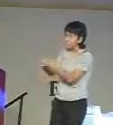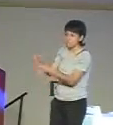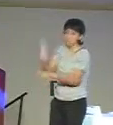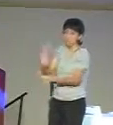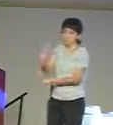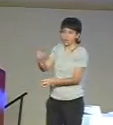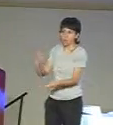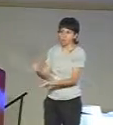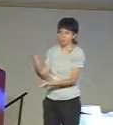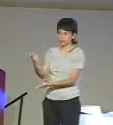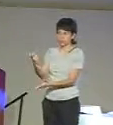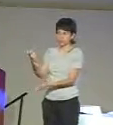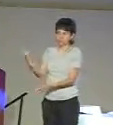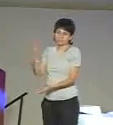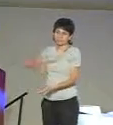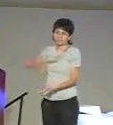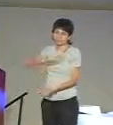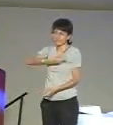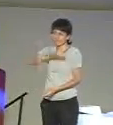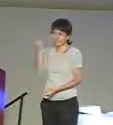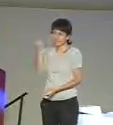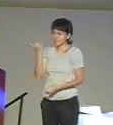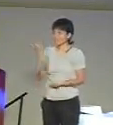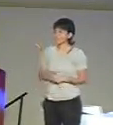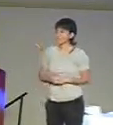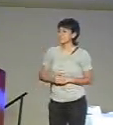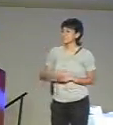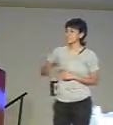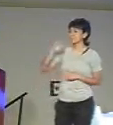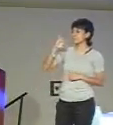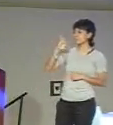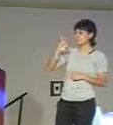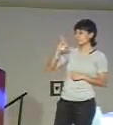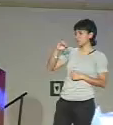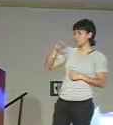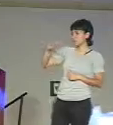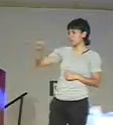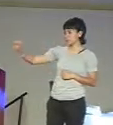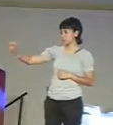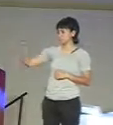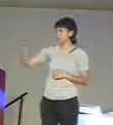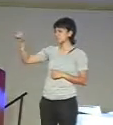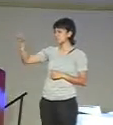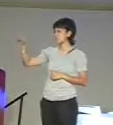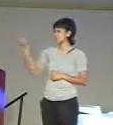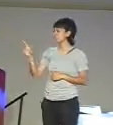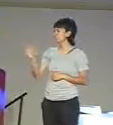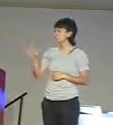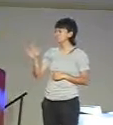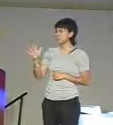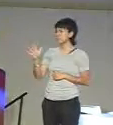En el Instituto Mexicano del Seguro Social fue del 6.4%,